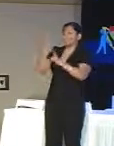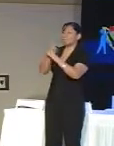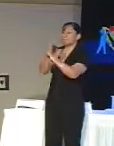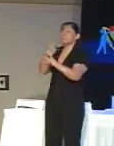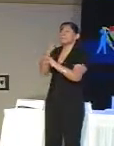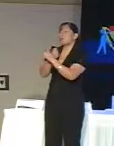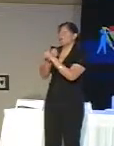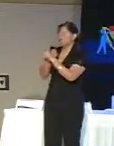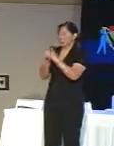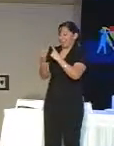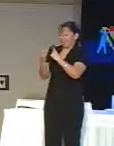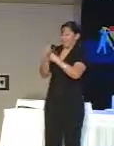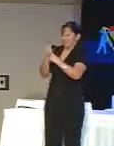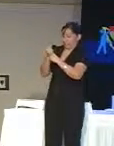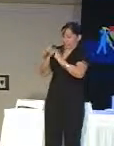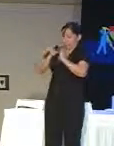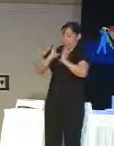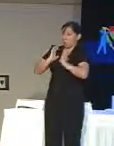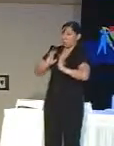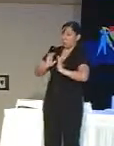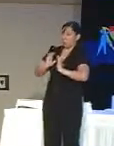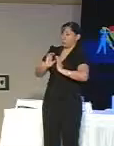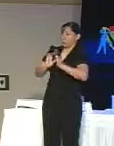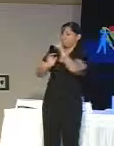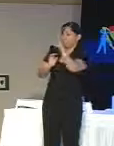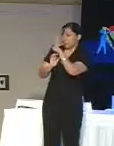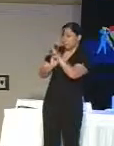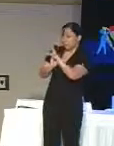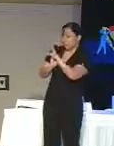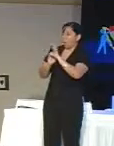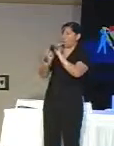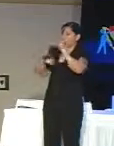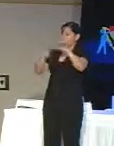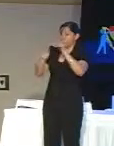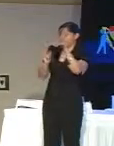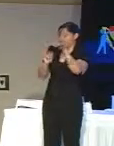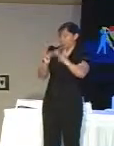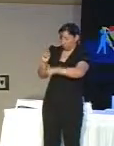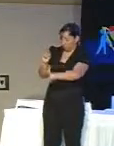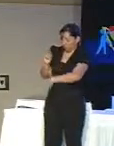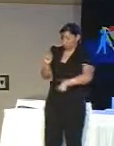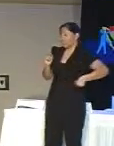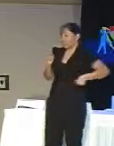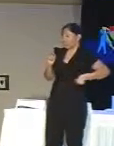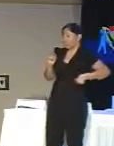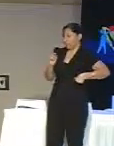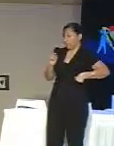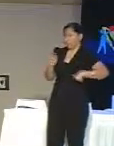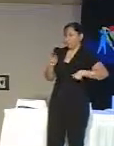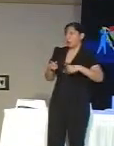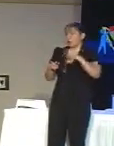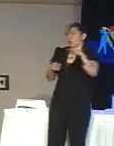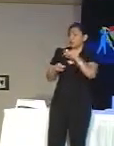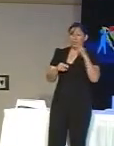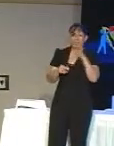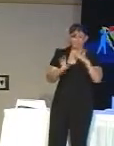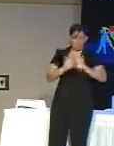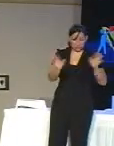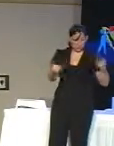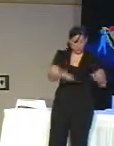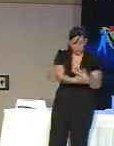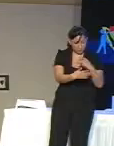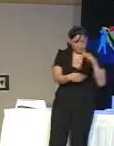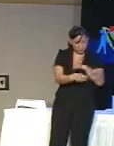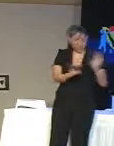o cuando se programa una cesárea porque queremos anticipar el parto, el